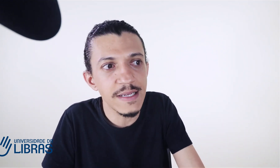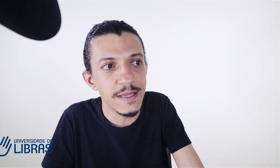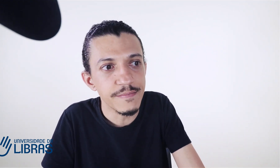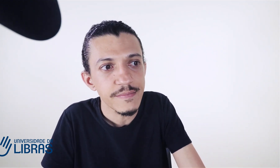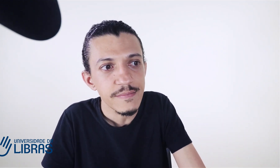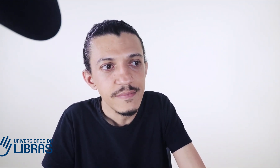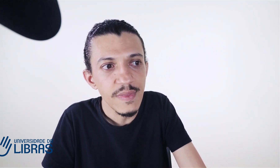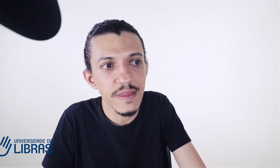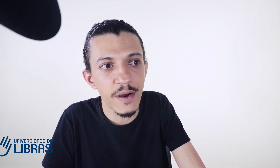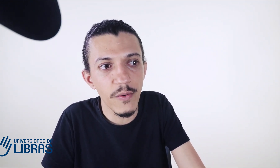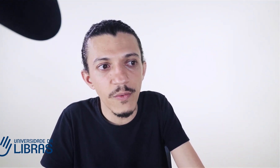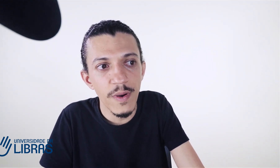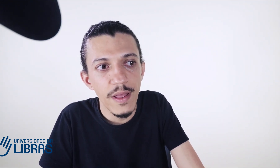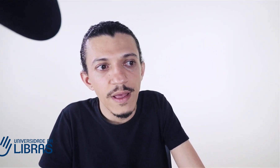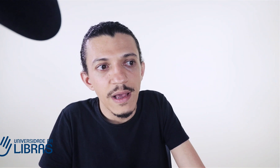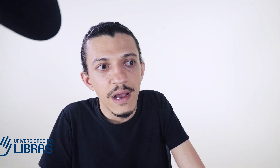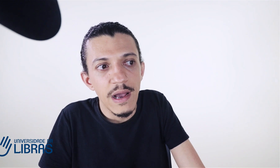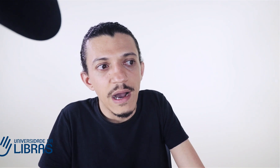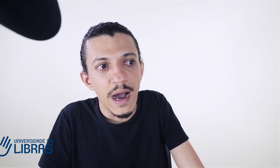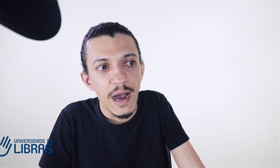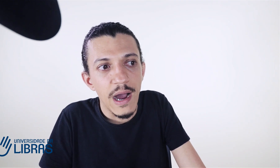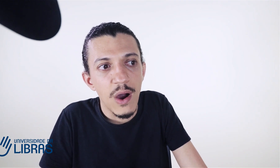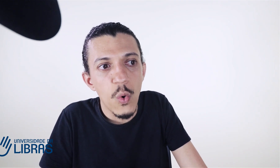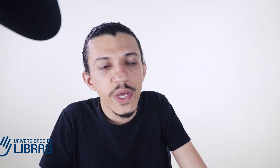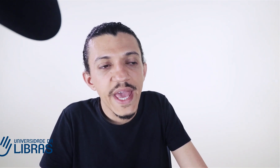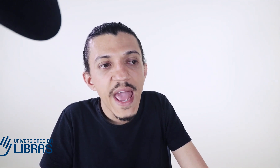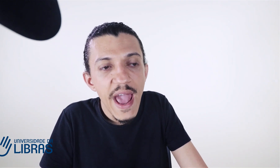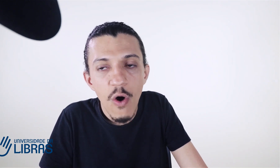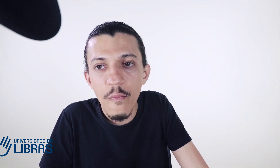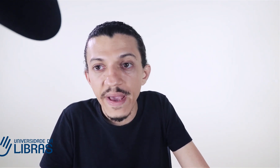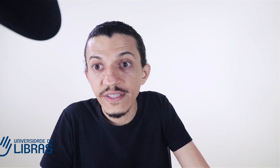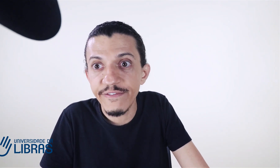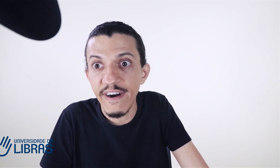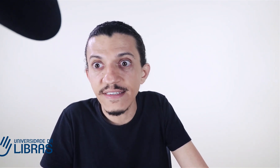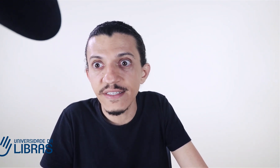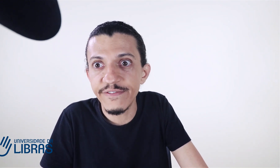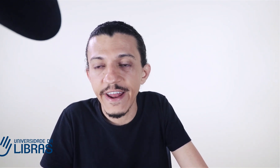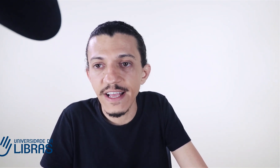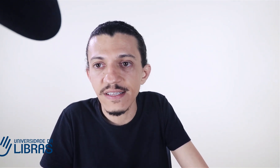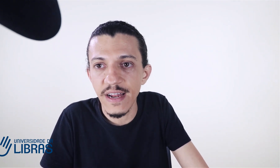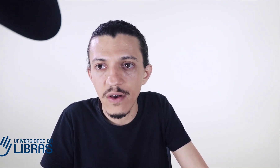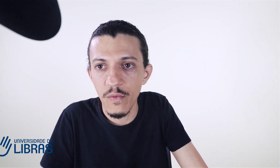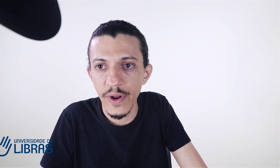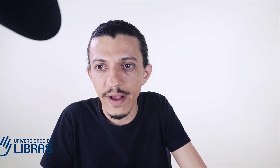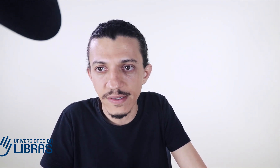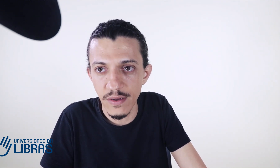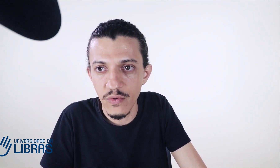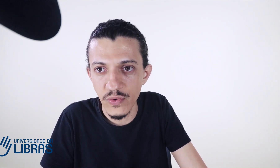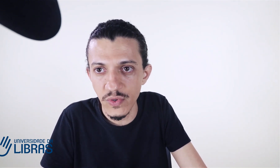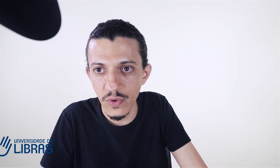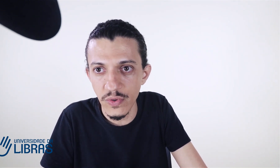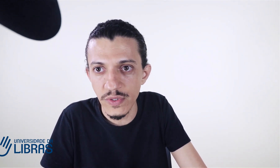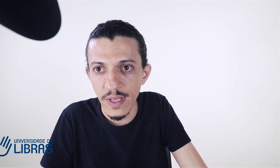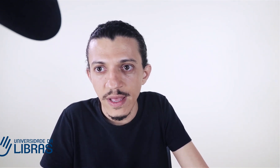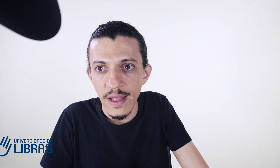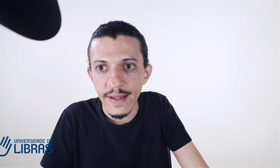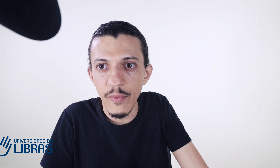ali. Então, o que realmente faz a diferença na comunicação com surdos está muito